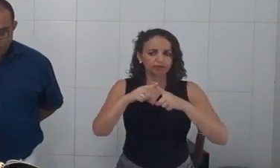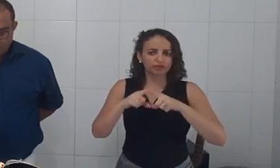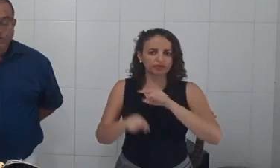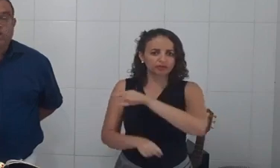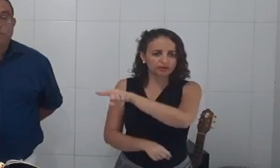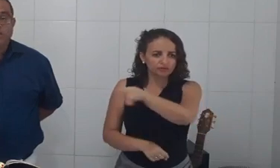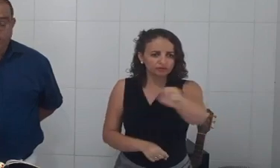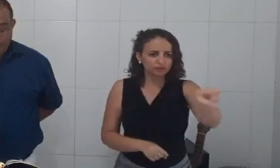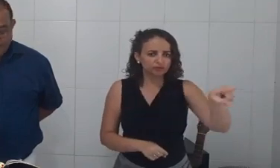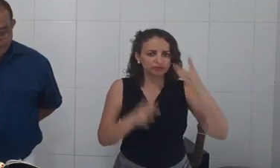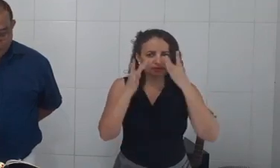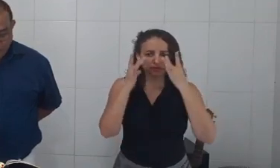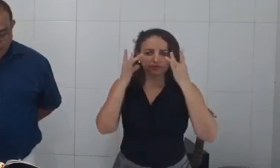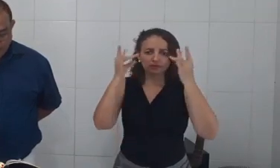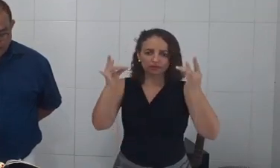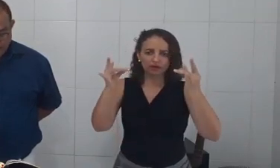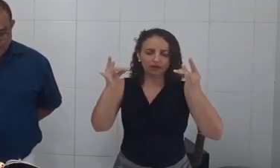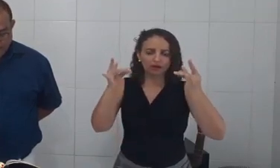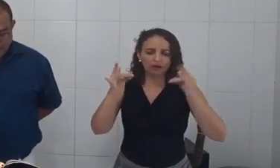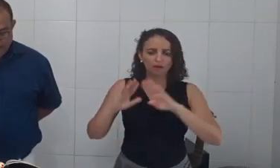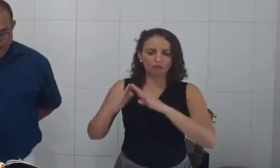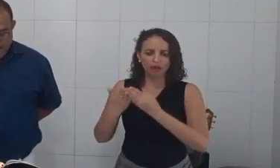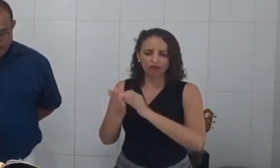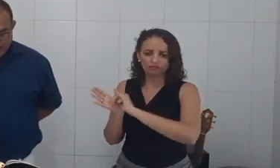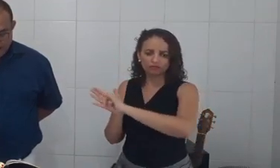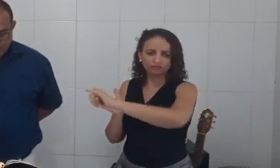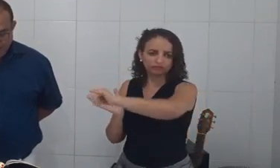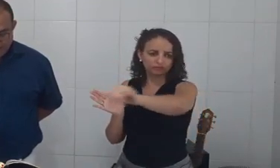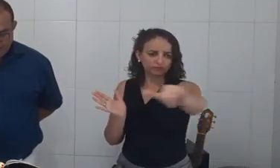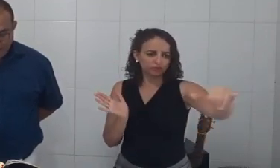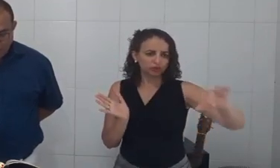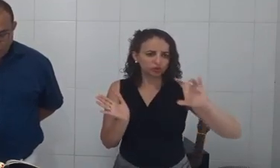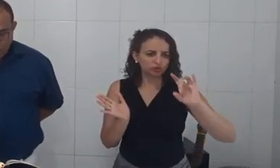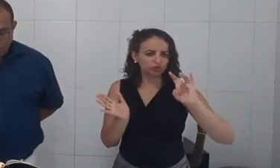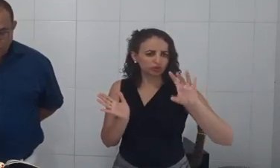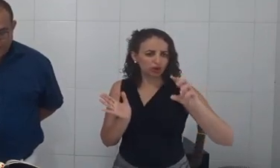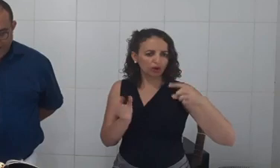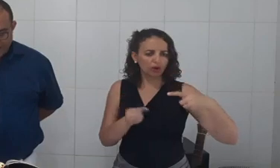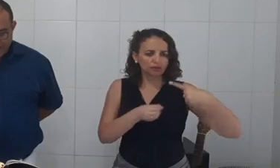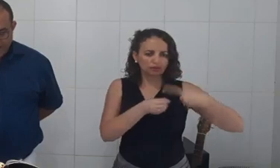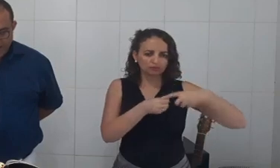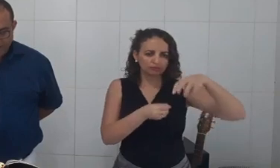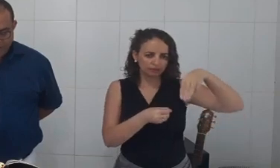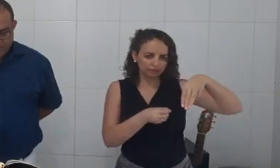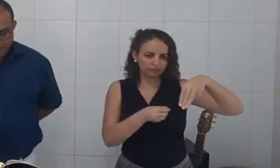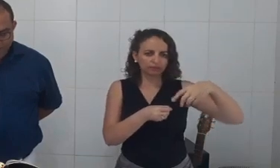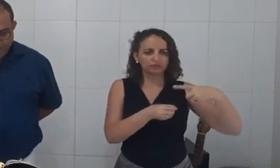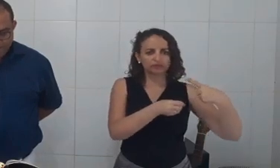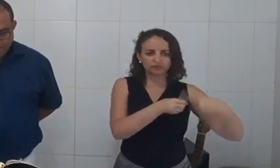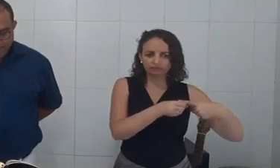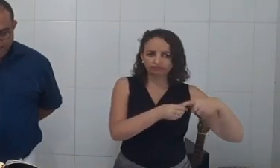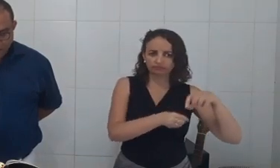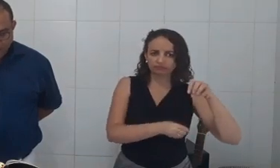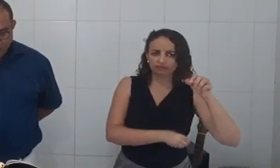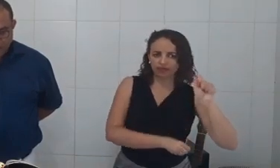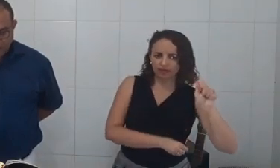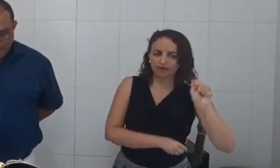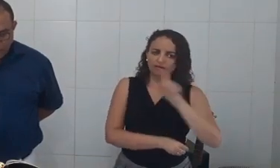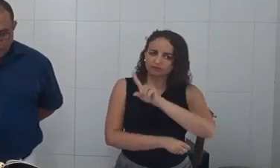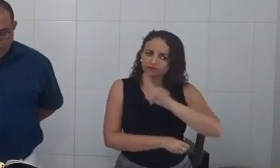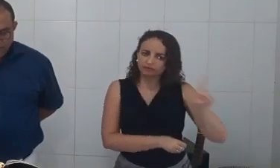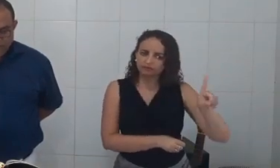Senhor, não somente na Macedônia e Acaia, mas também em todos os lugares a vossa fé para com